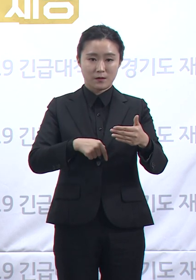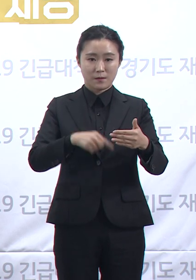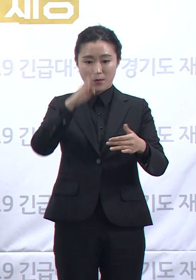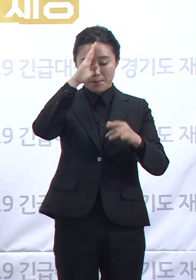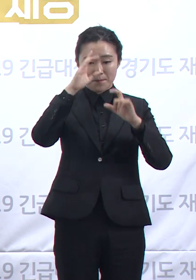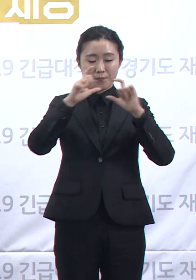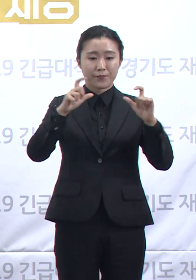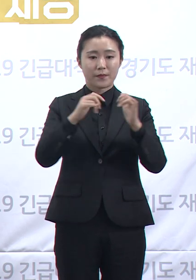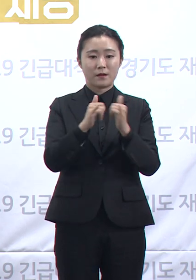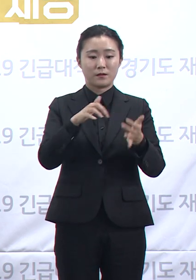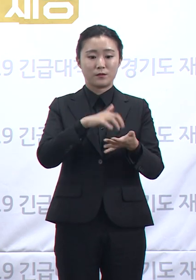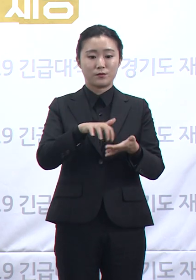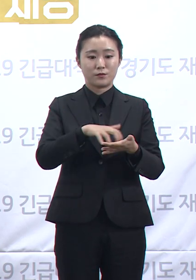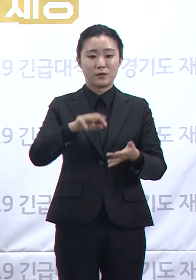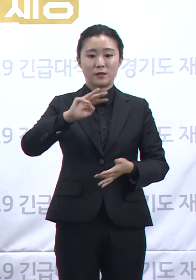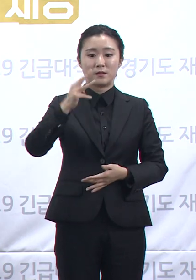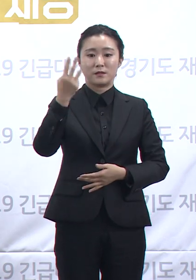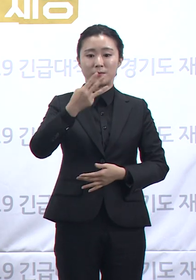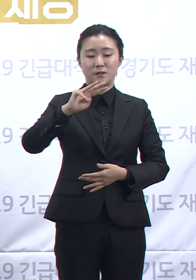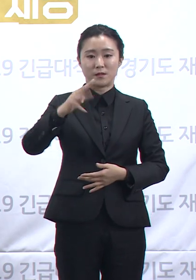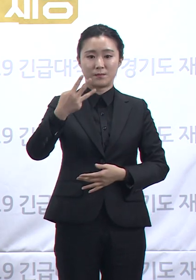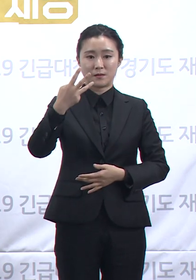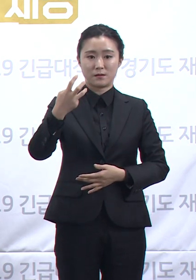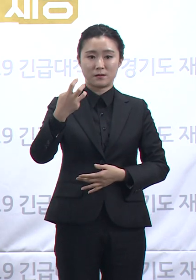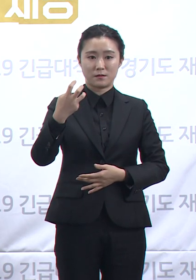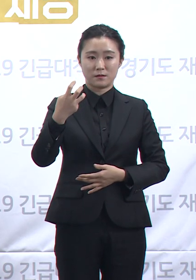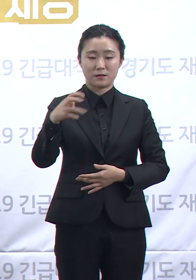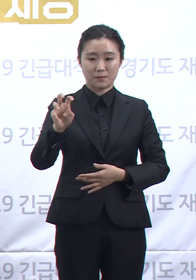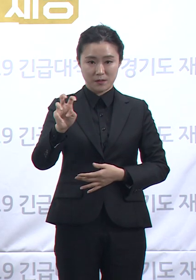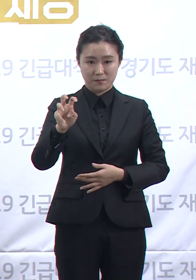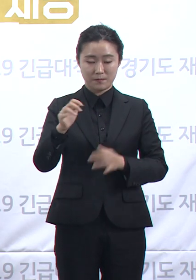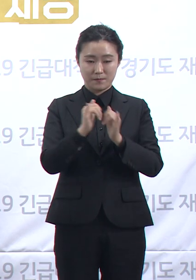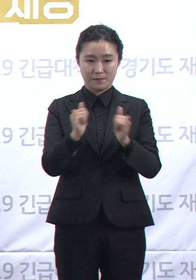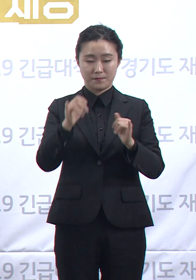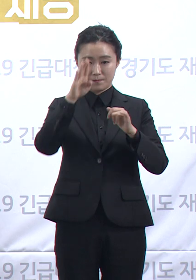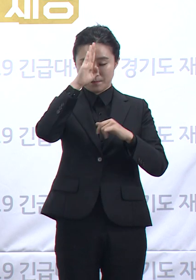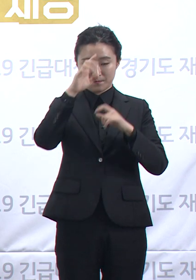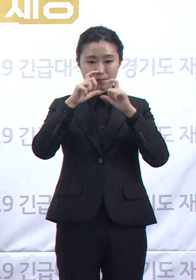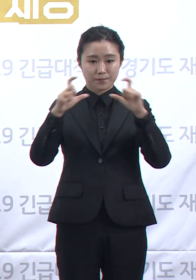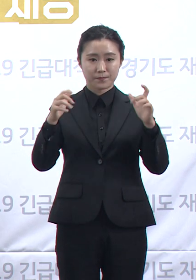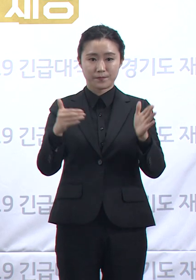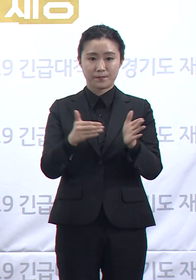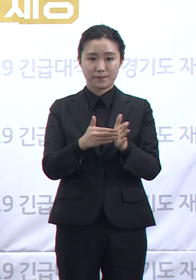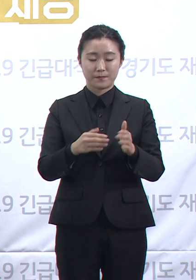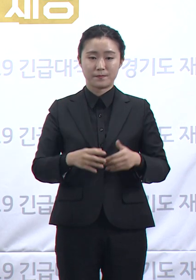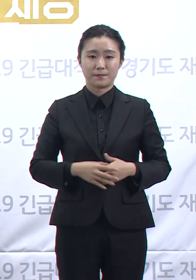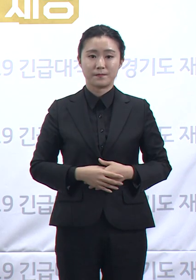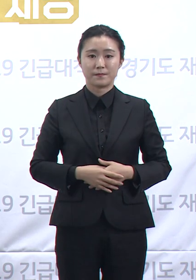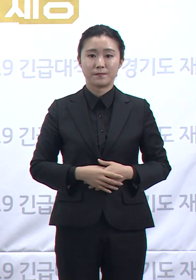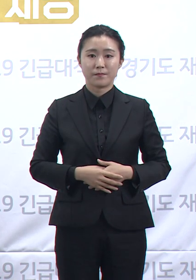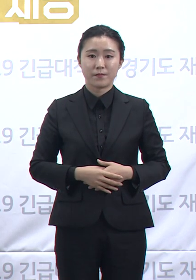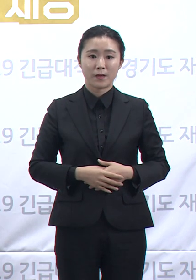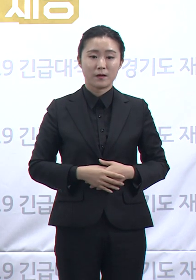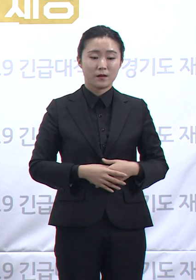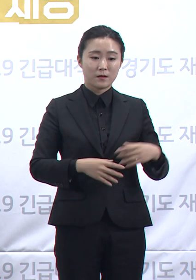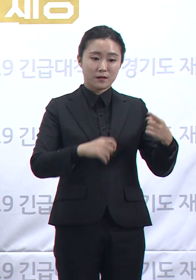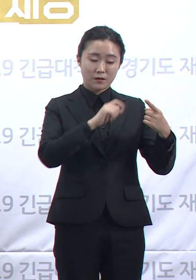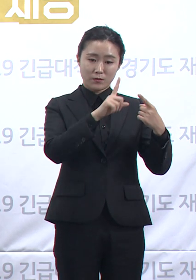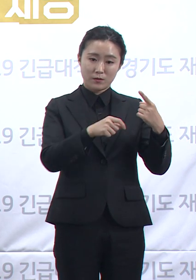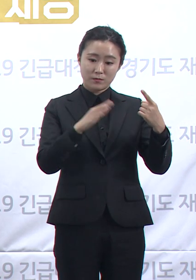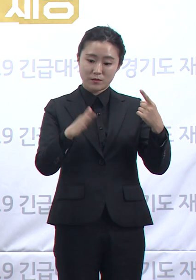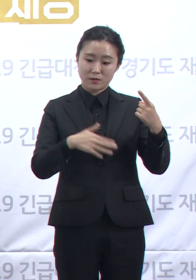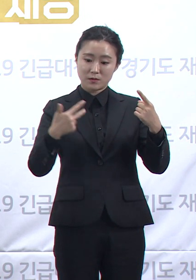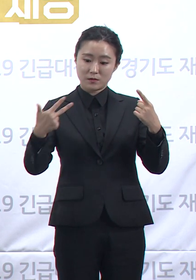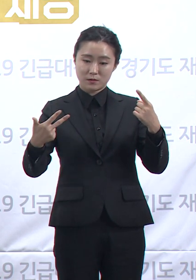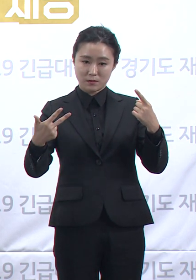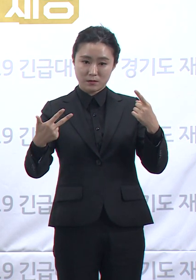진단을 받았습니다. 1월에서 7월까지 1,559명이 확진되었고 유행이 급격히 확산된 8월 한 달